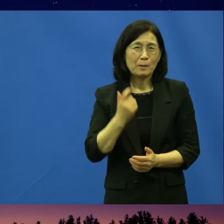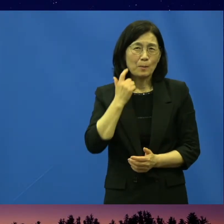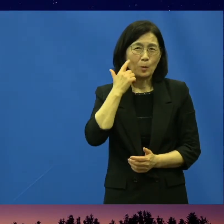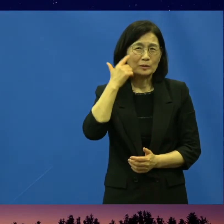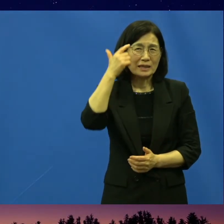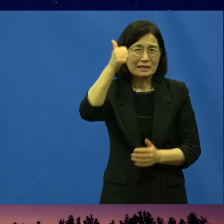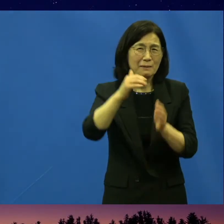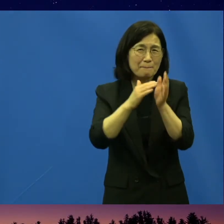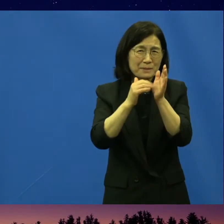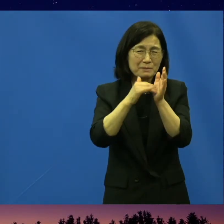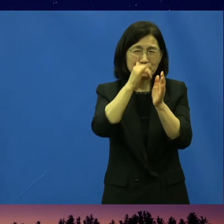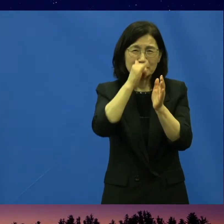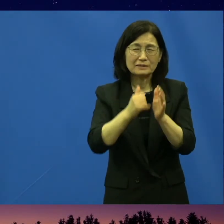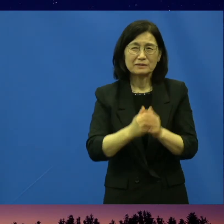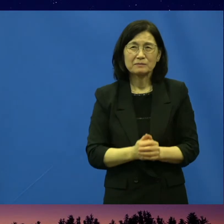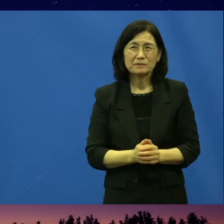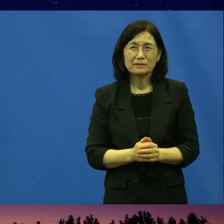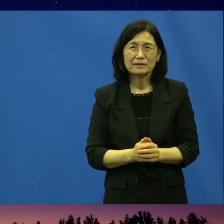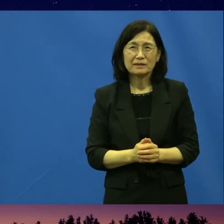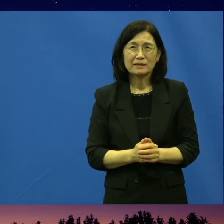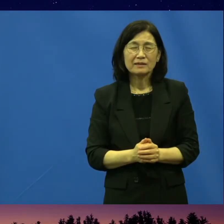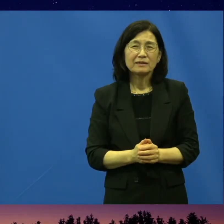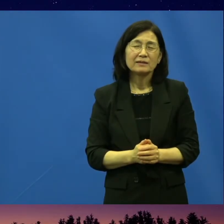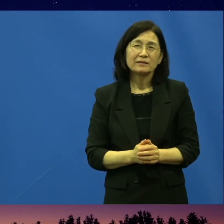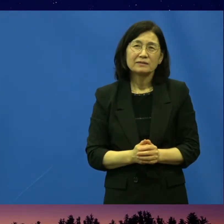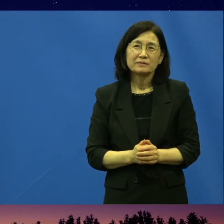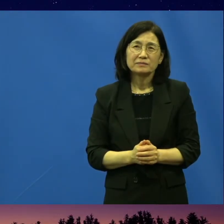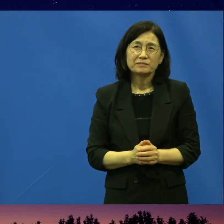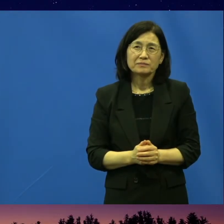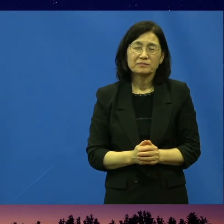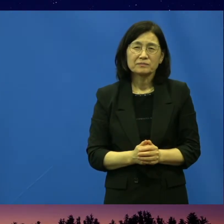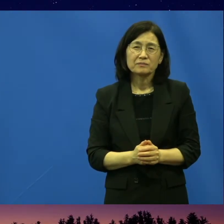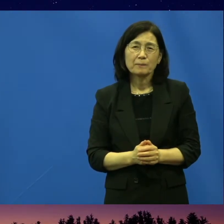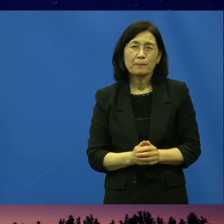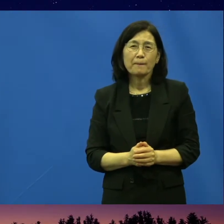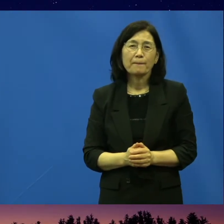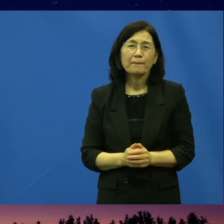다 알려줄 이유가 없어. 알려줘도 유익이 안 될 수도 있어.